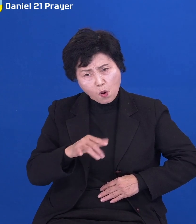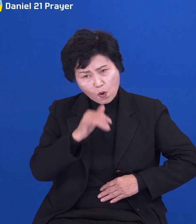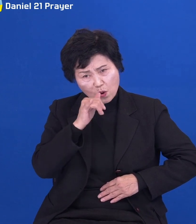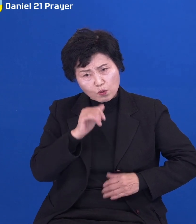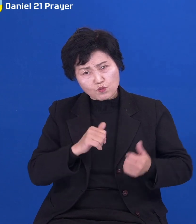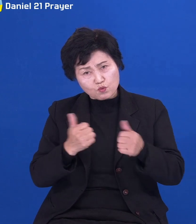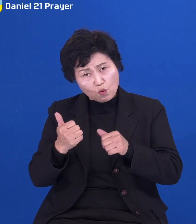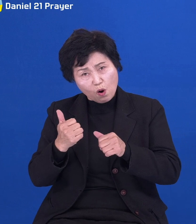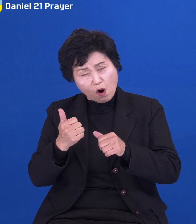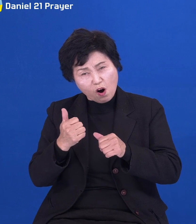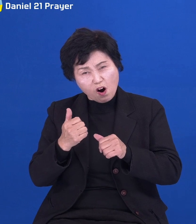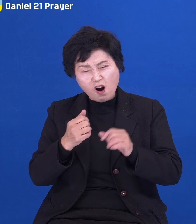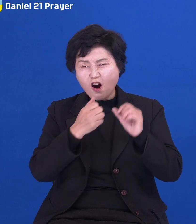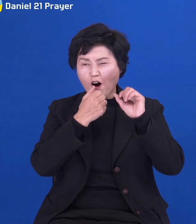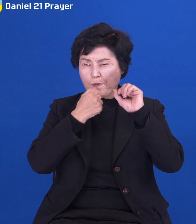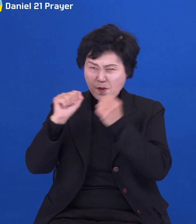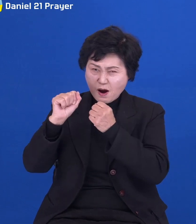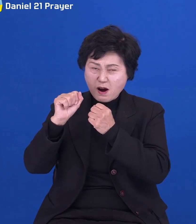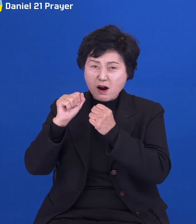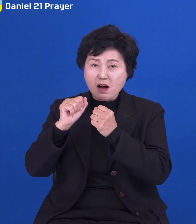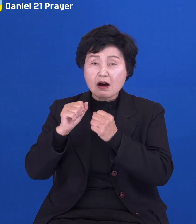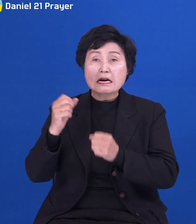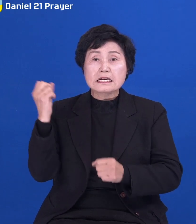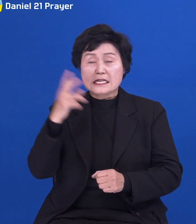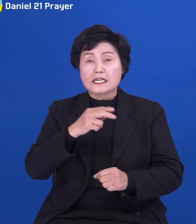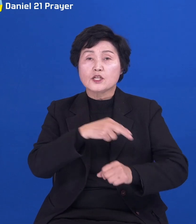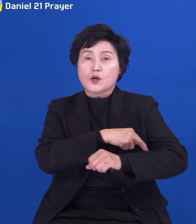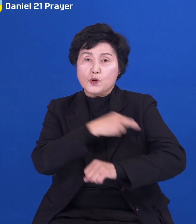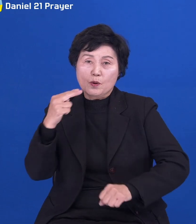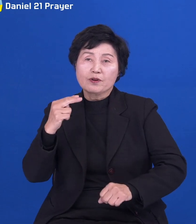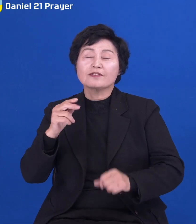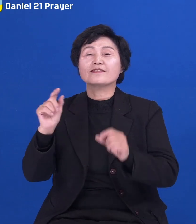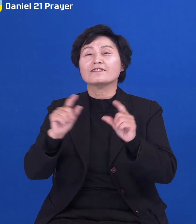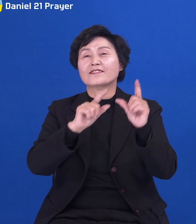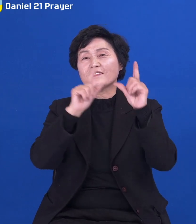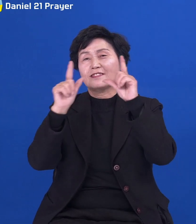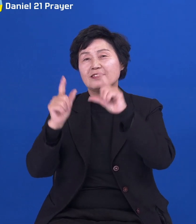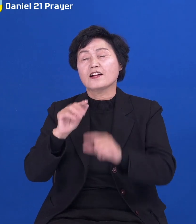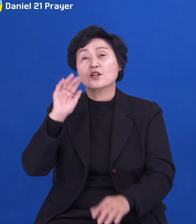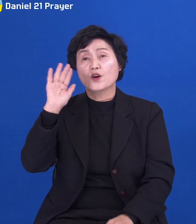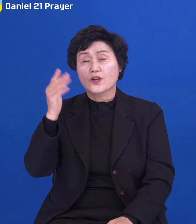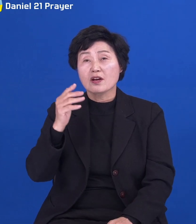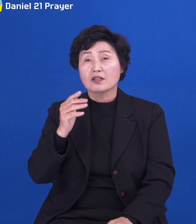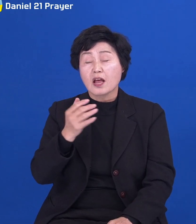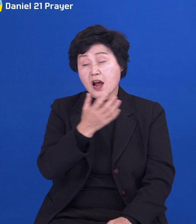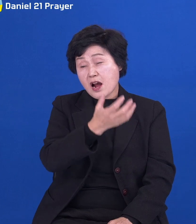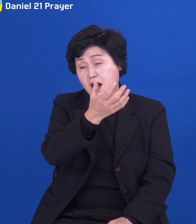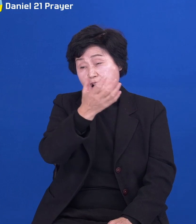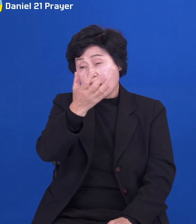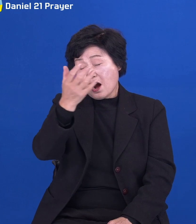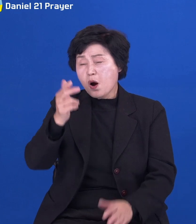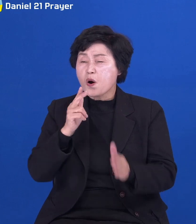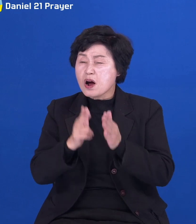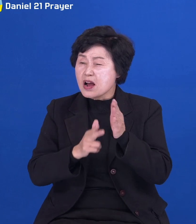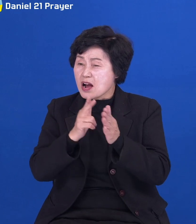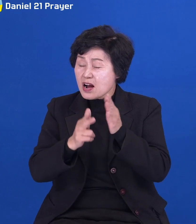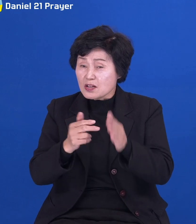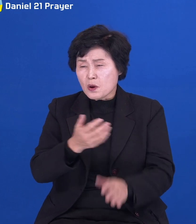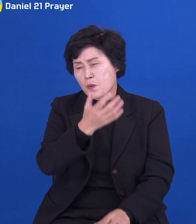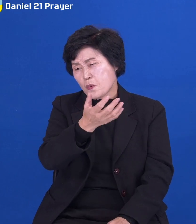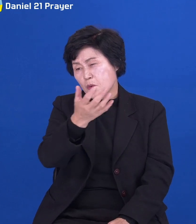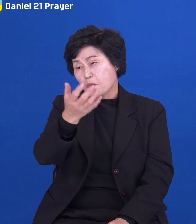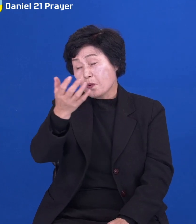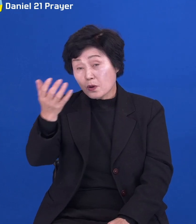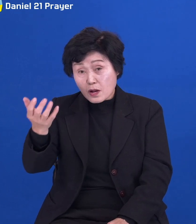학원을 도망쳐 나왔고 다시 소매치기로 살아가고 있었어요. 전국을 기차로 타고 다니면서 북한의 전 상황을 볼